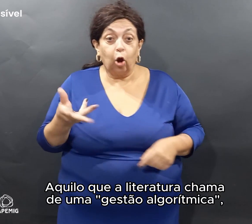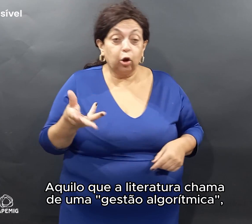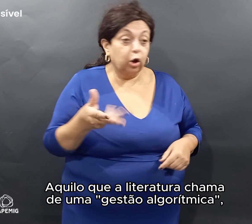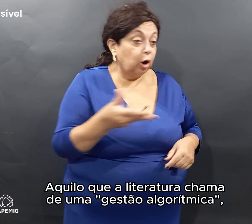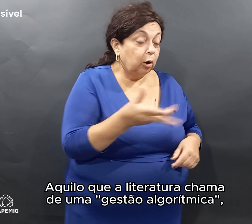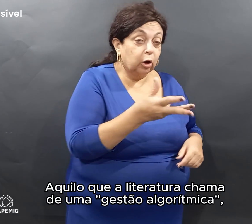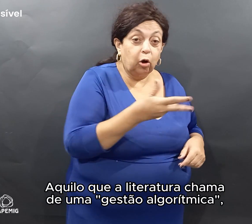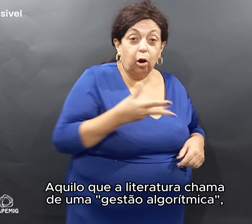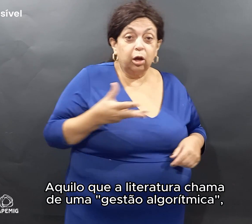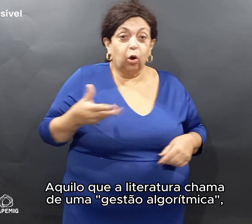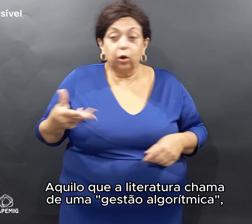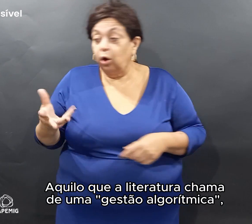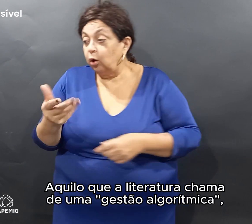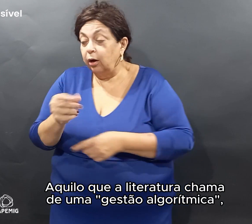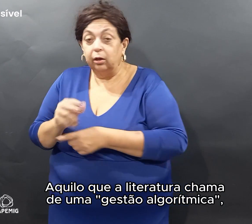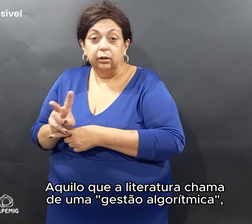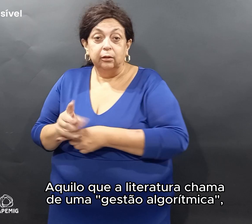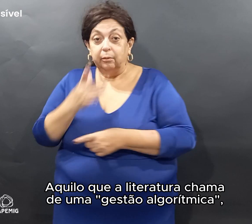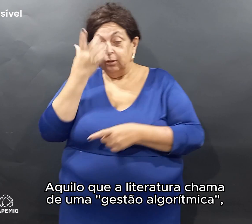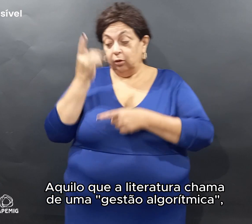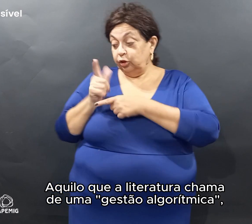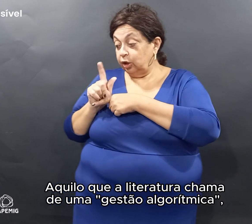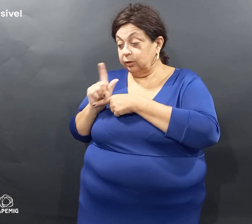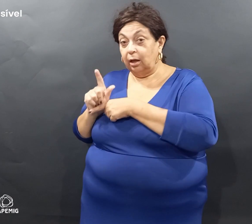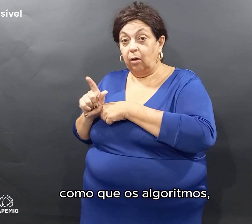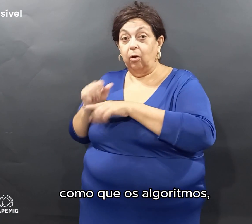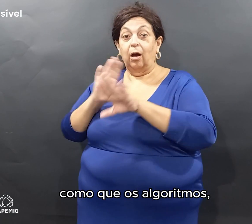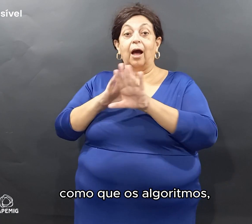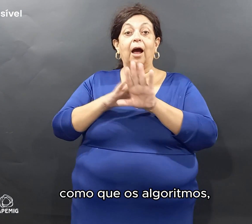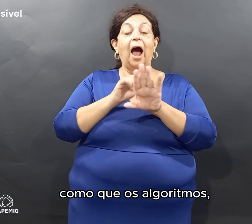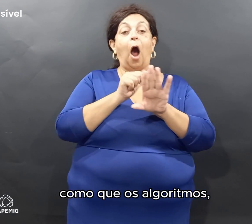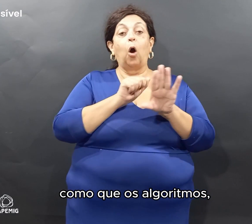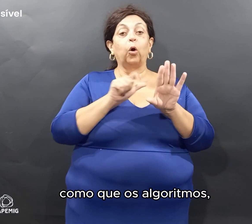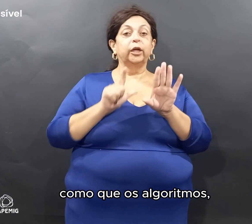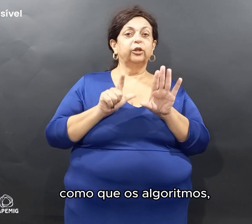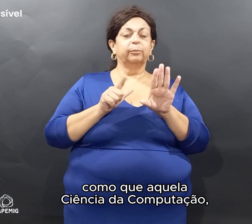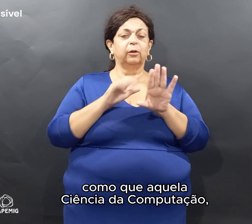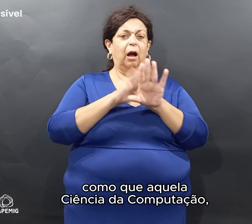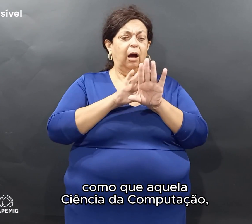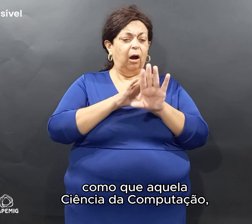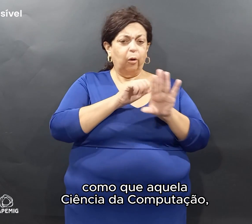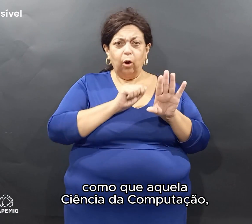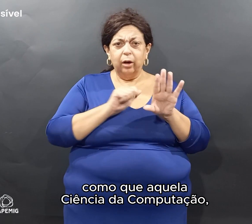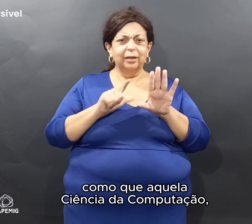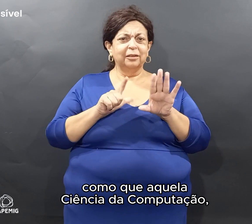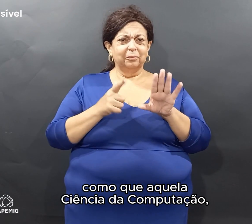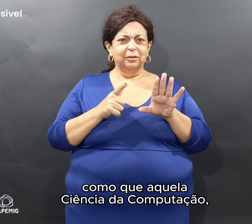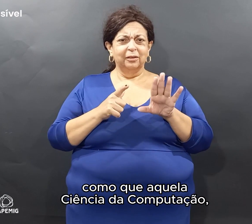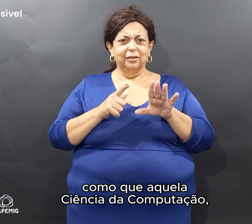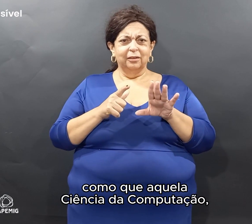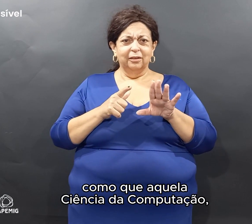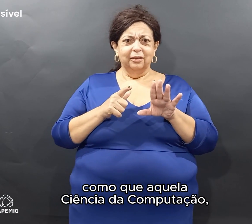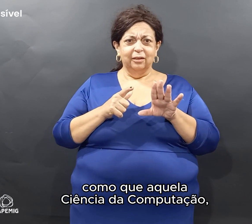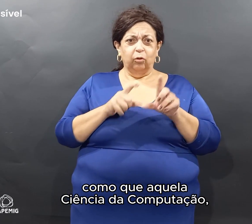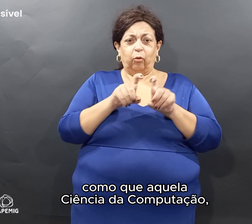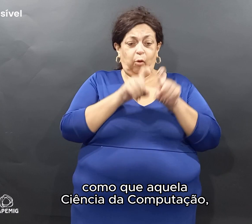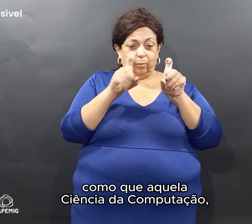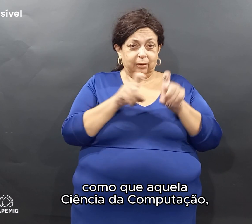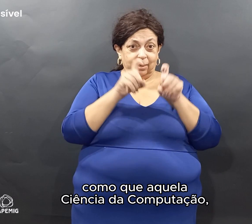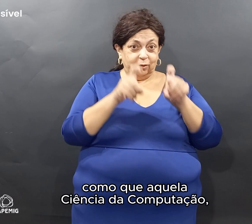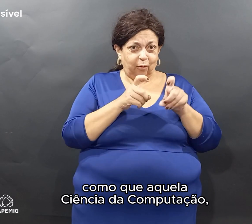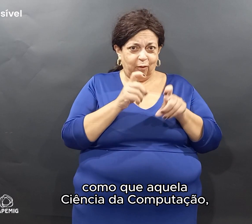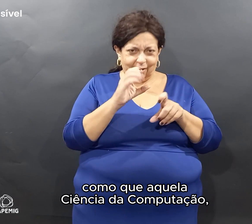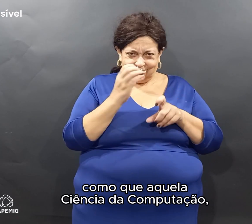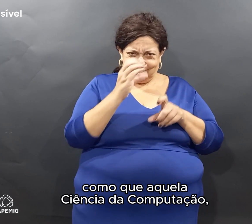literatura chama de uma gestão algorítmica. Como que os algoritmos, como que aquela